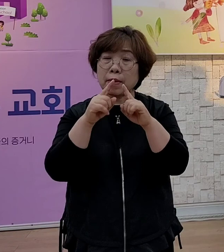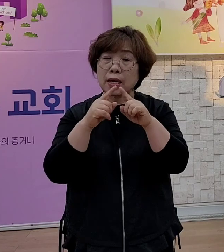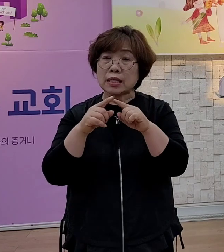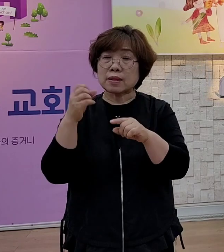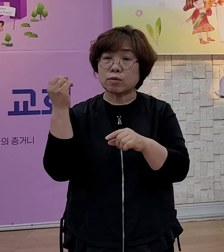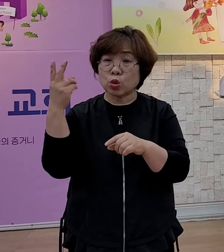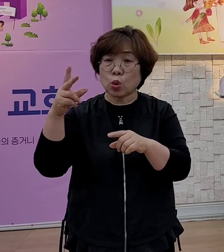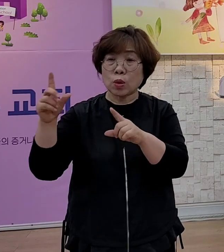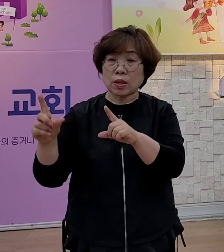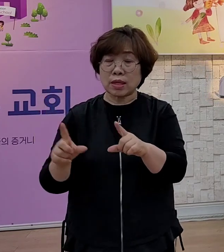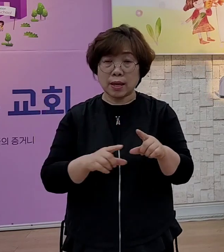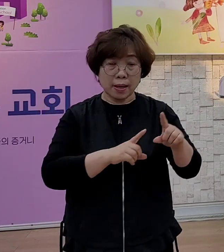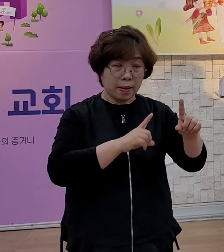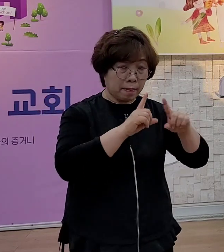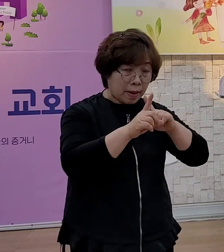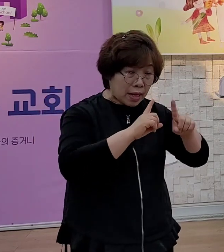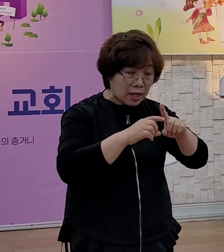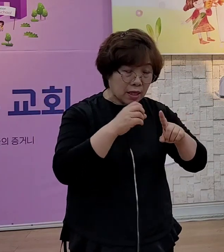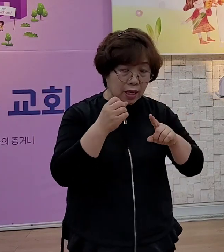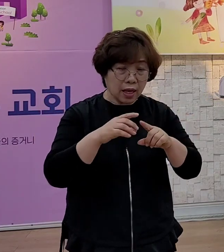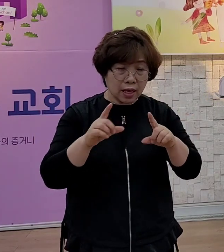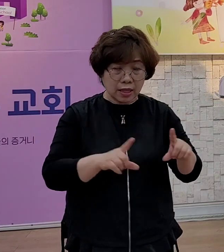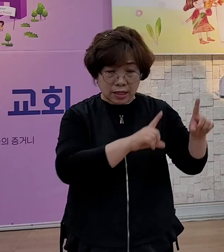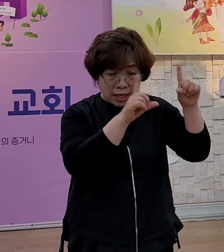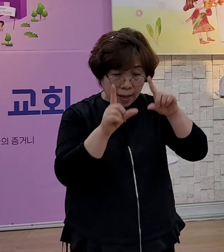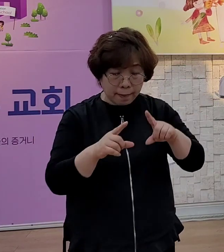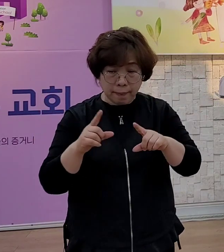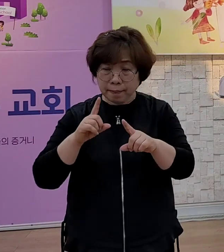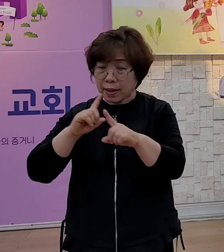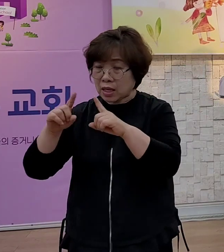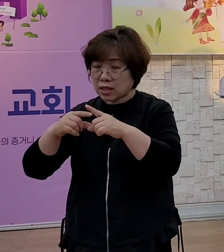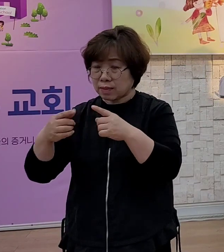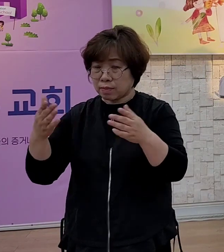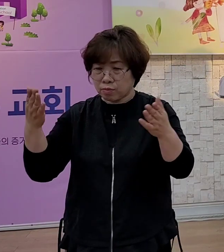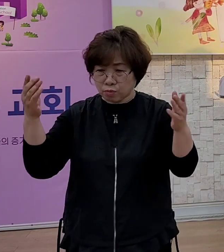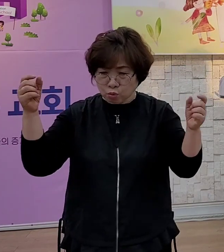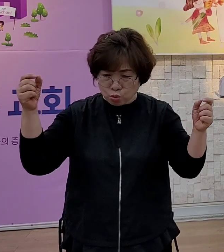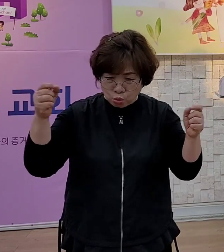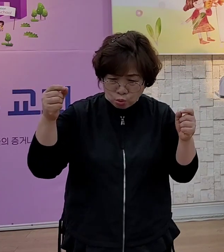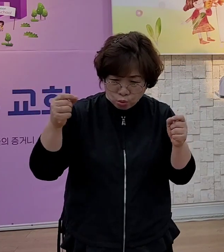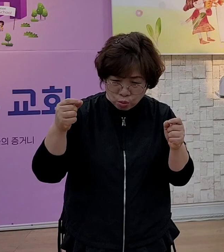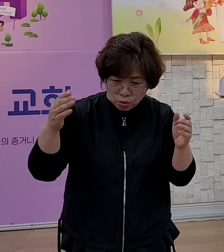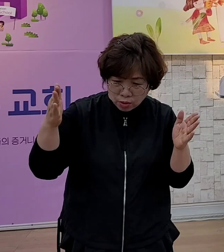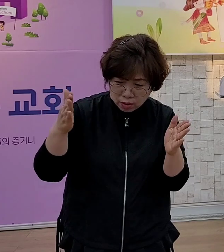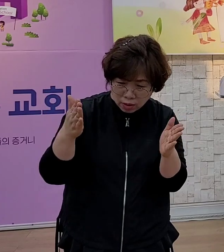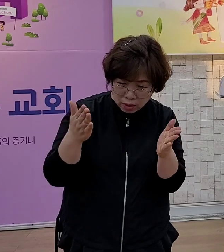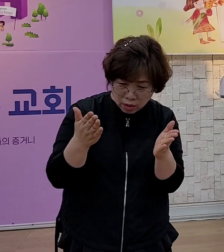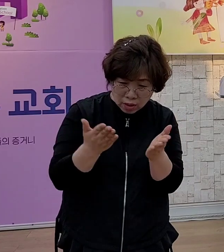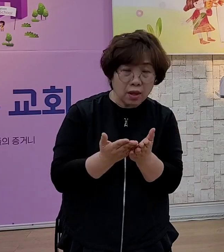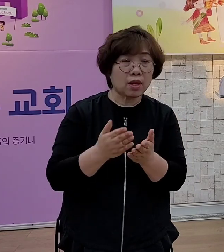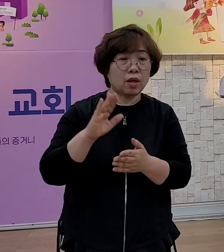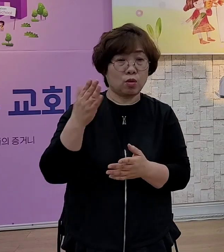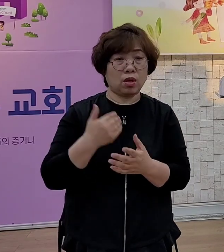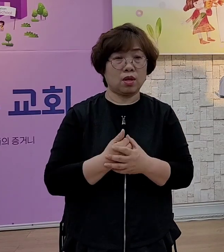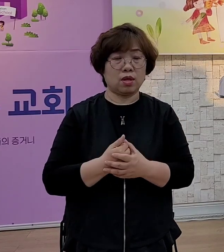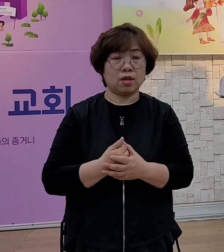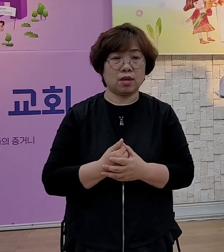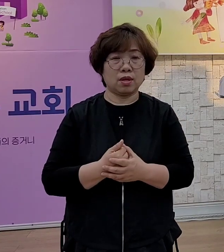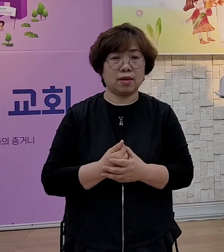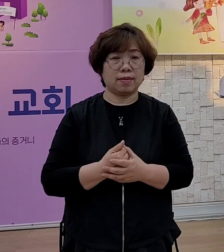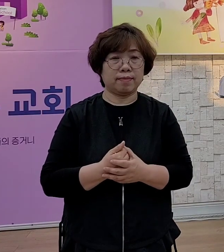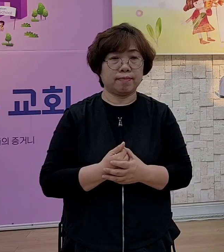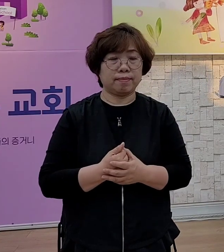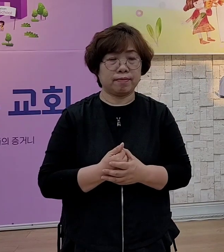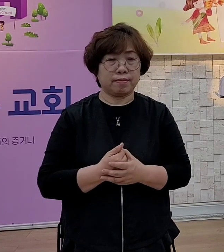삶, 이론과 실제가 점점 더 그 간격이 좁혀지는 이 첫